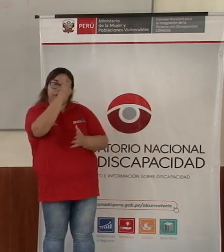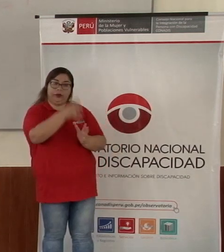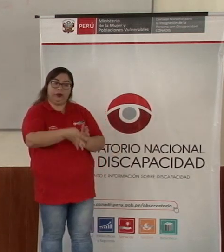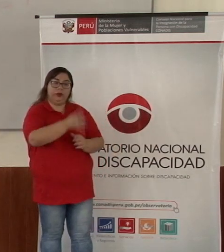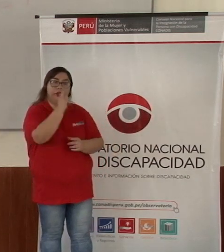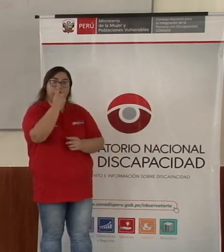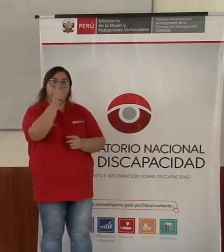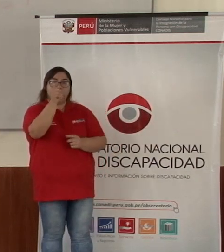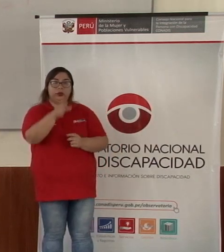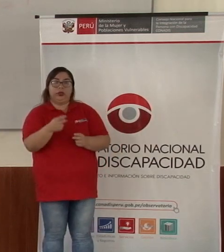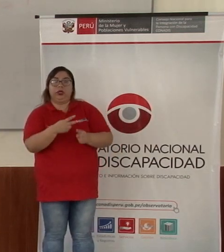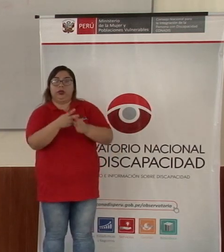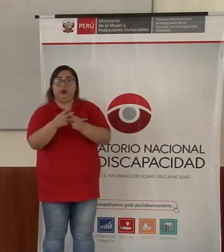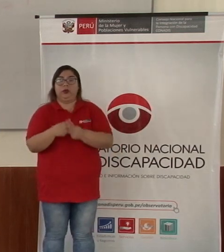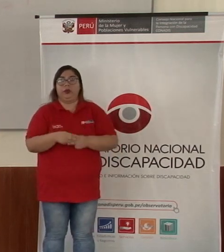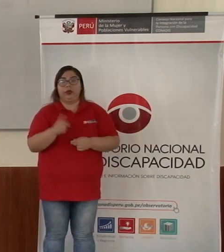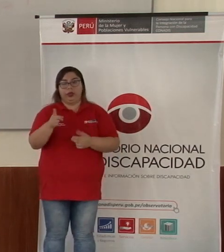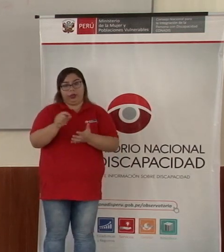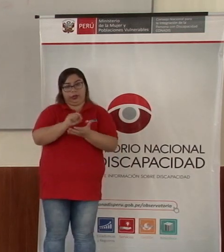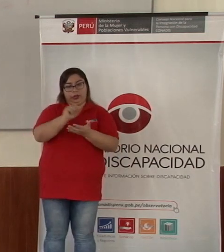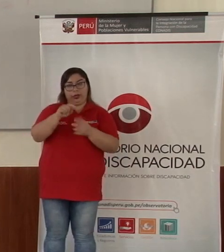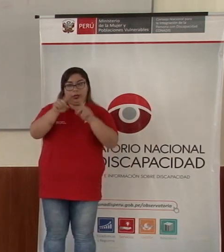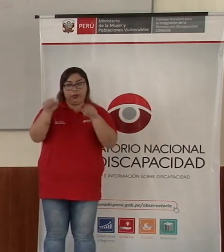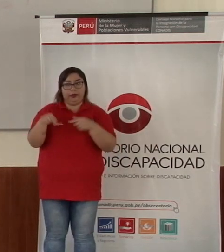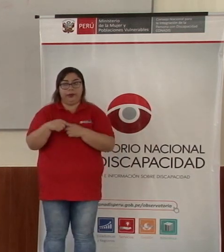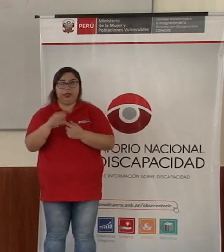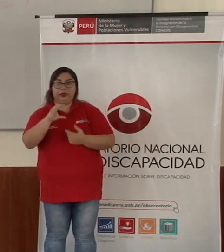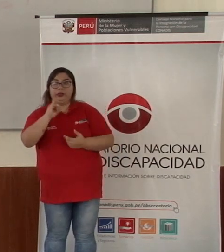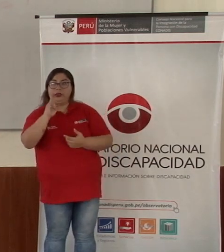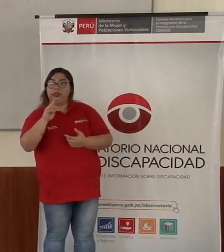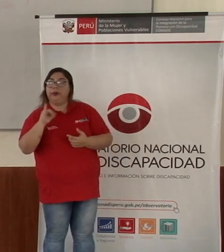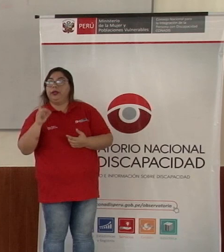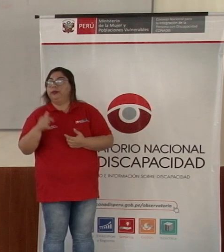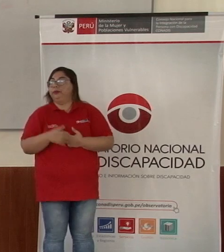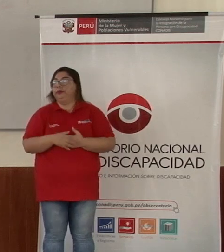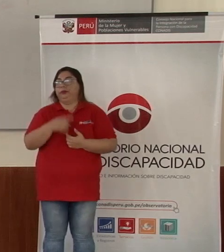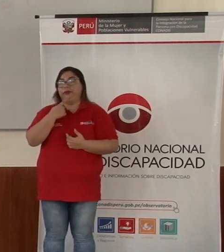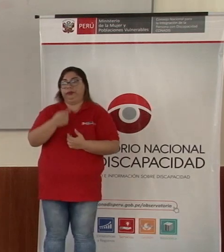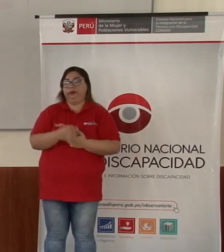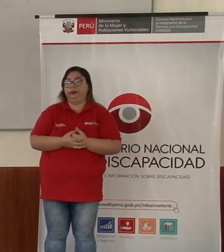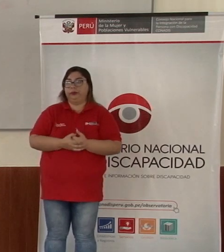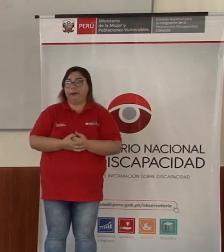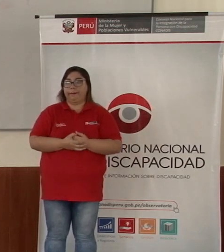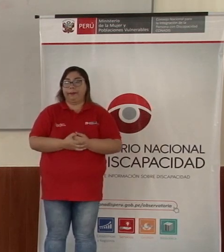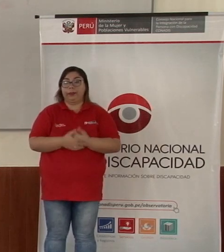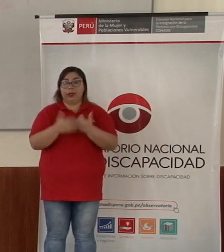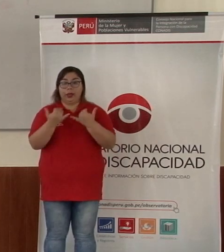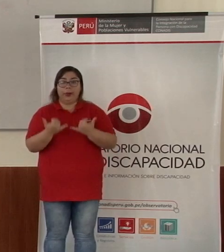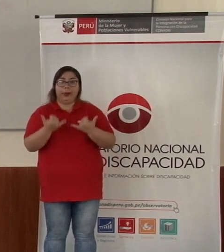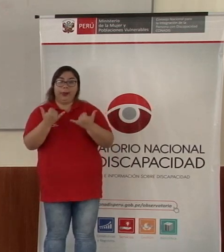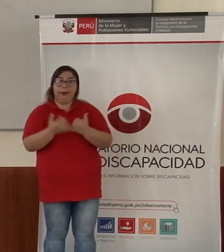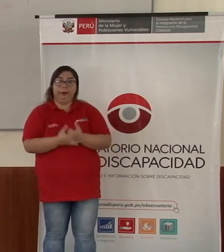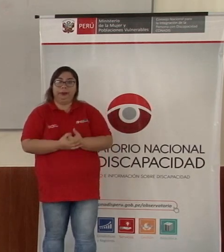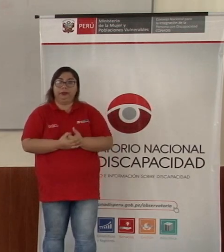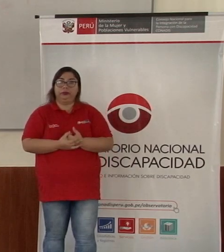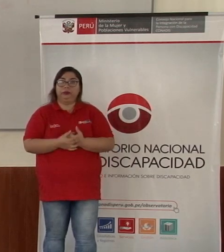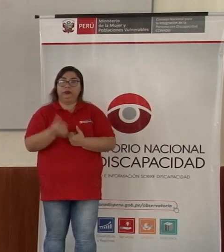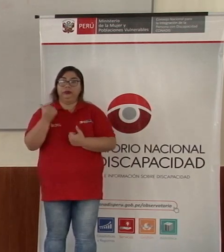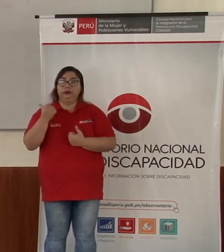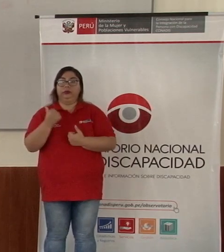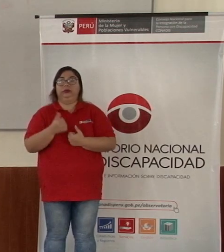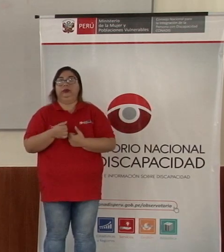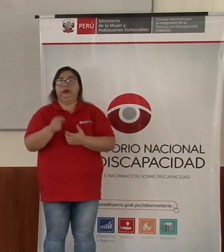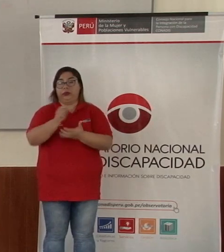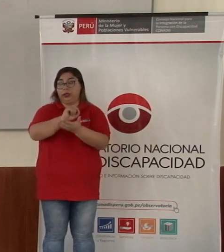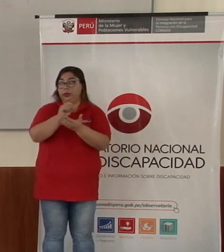curatela dentro del marco civil. Era así en ese momento. Ahora, esto se hace para